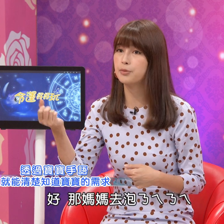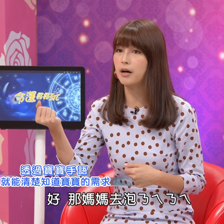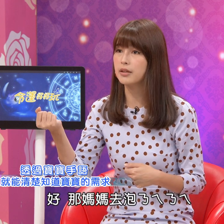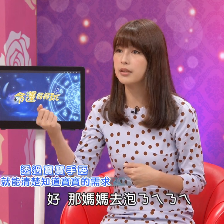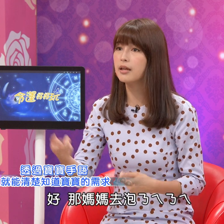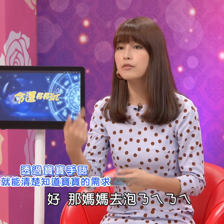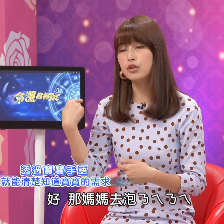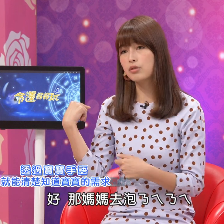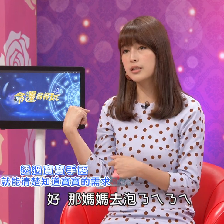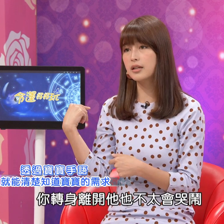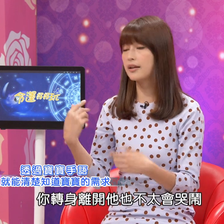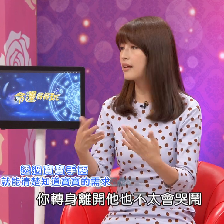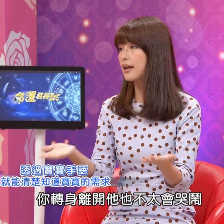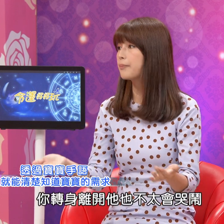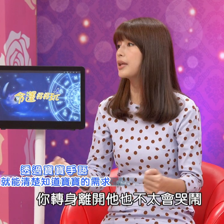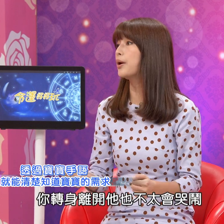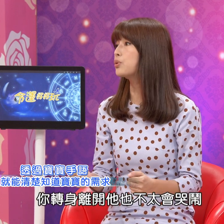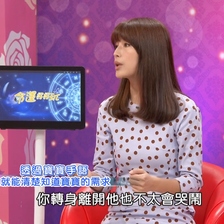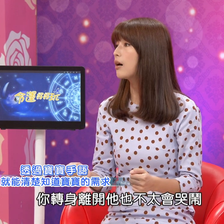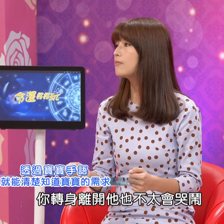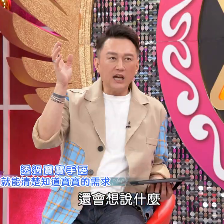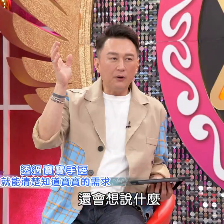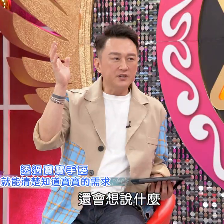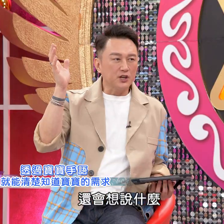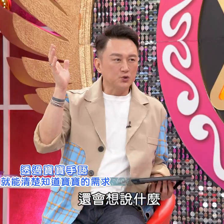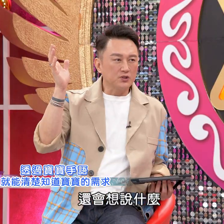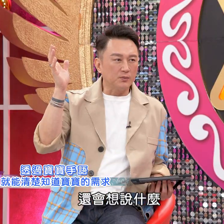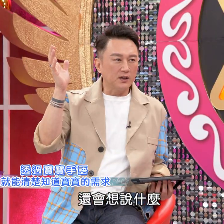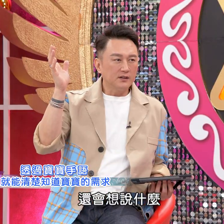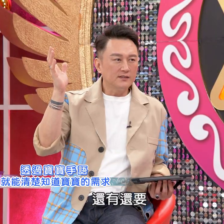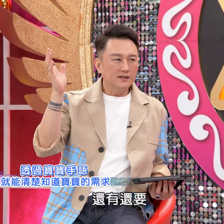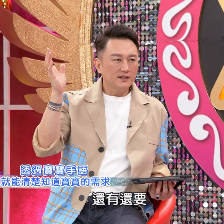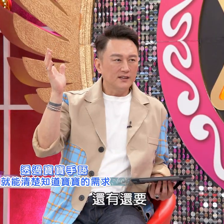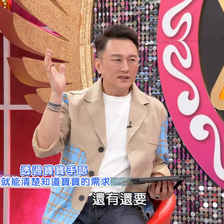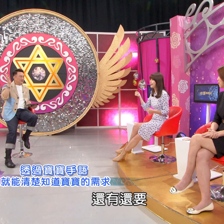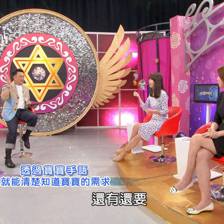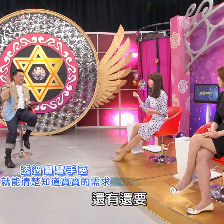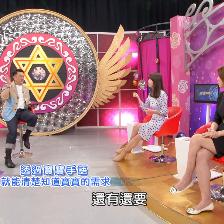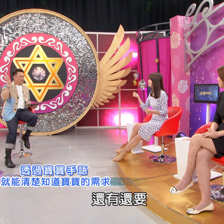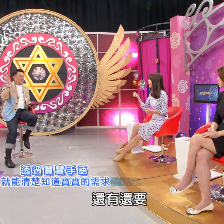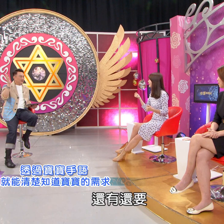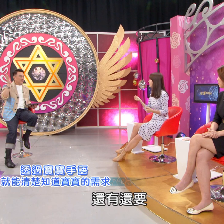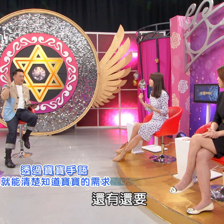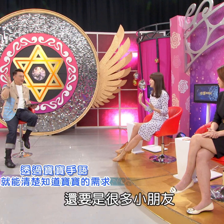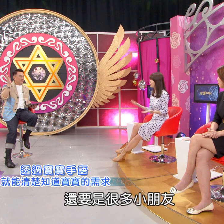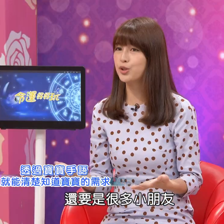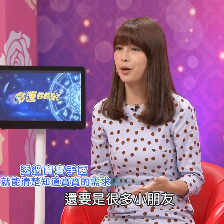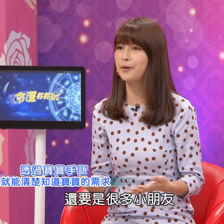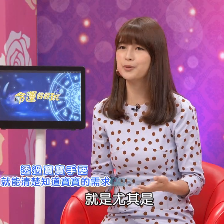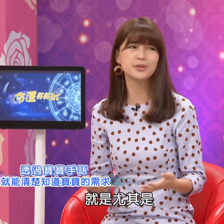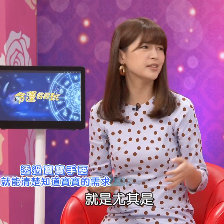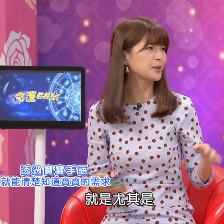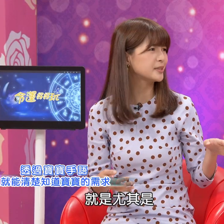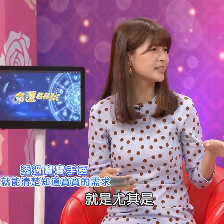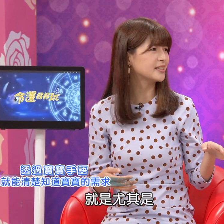去泡奶奶你轉身離開他也不太會哭鬧還會想說什麼還有還要還要是很多小朋友就是尤其是